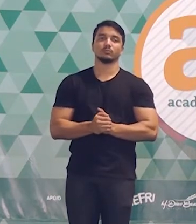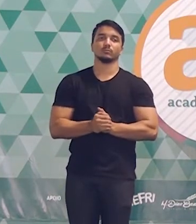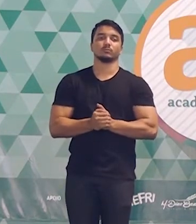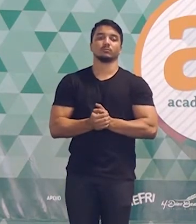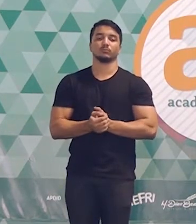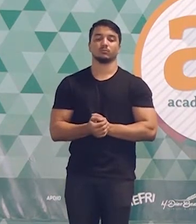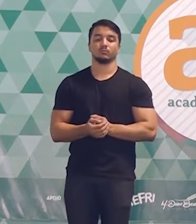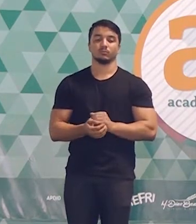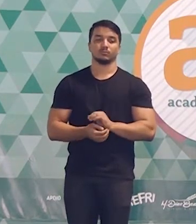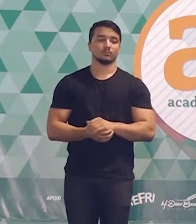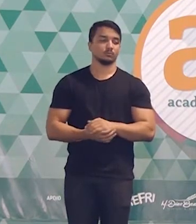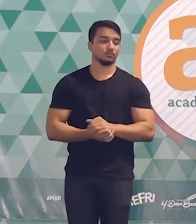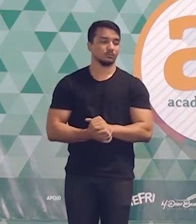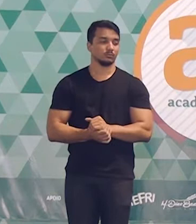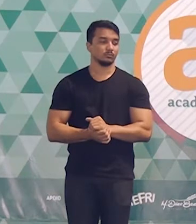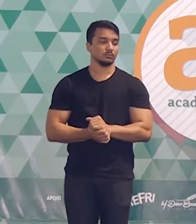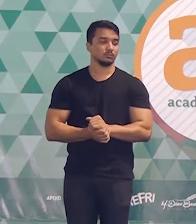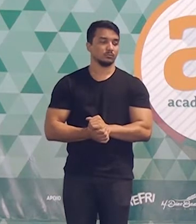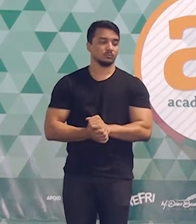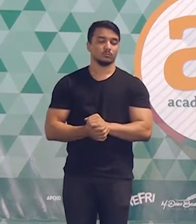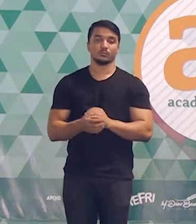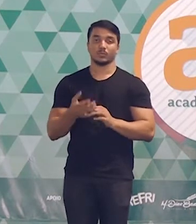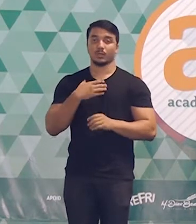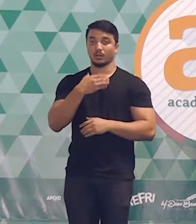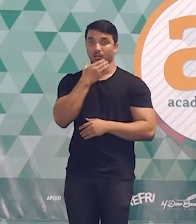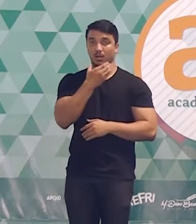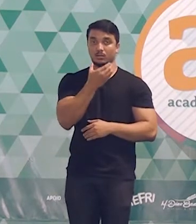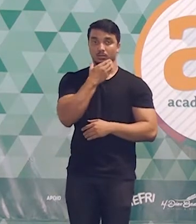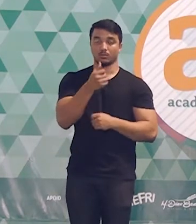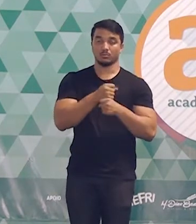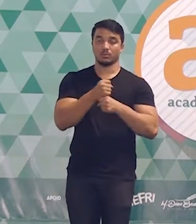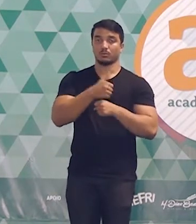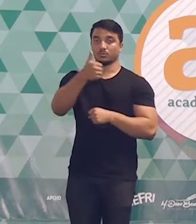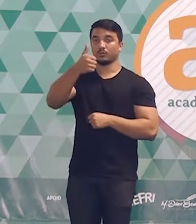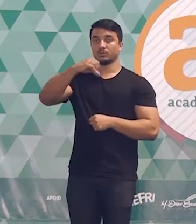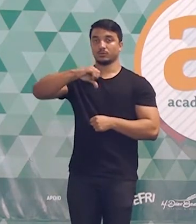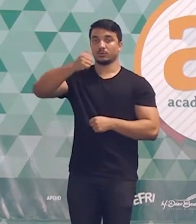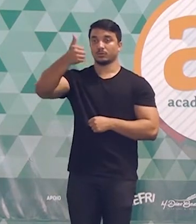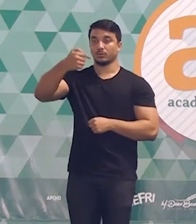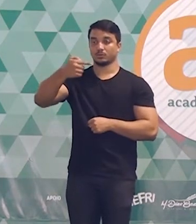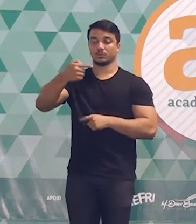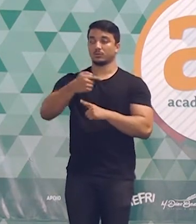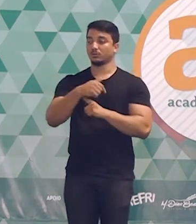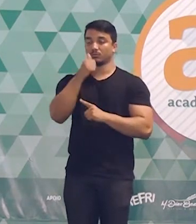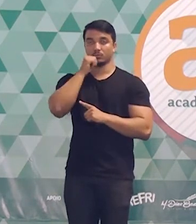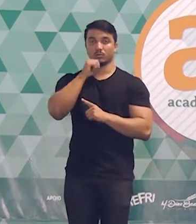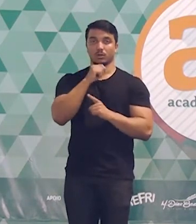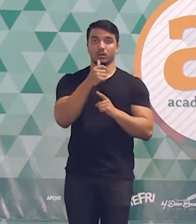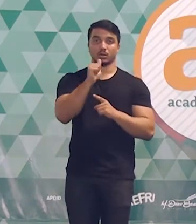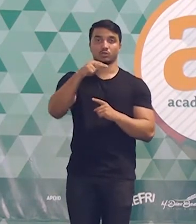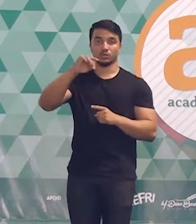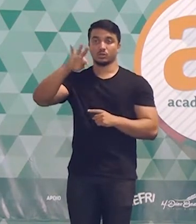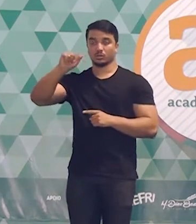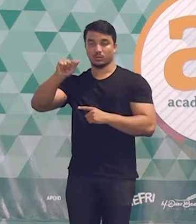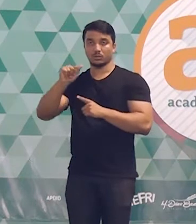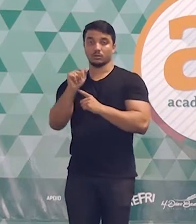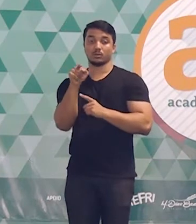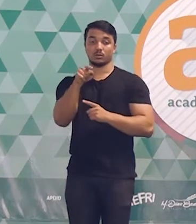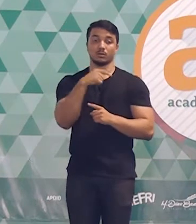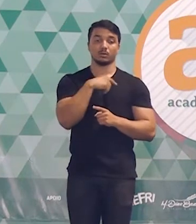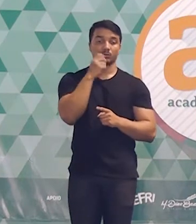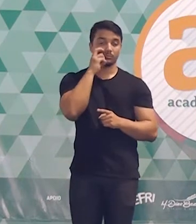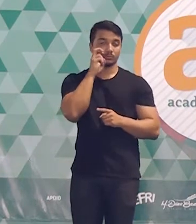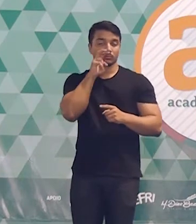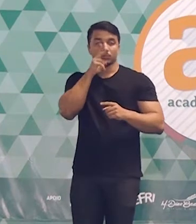questão propriamente. Em dezembro de 1917, Anita Malfatti, essa cidadã de